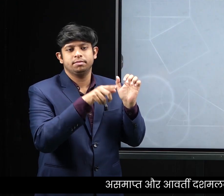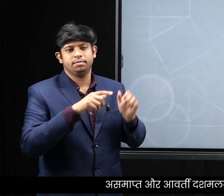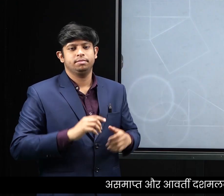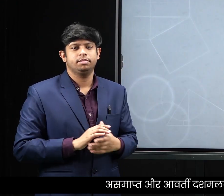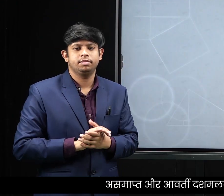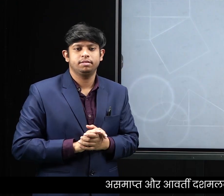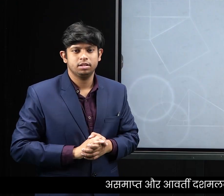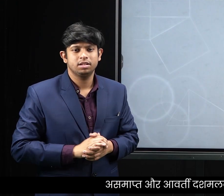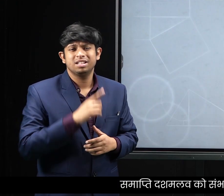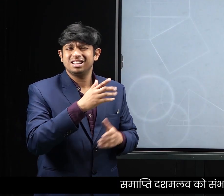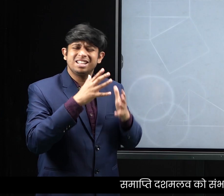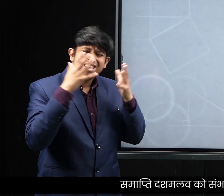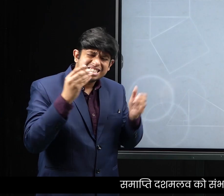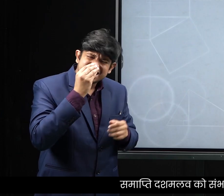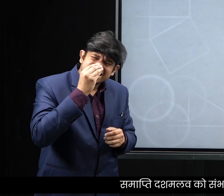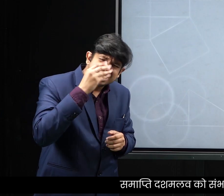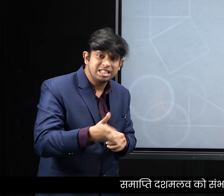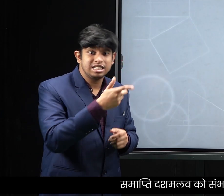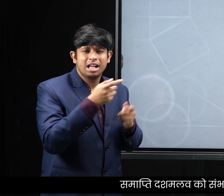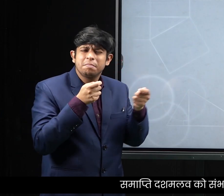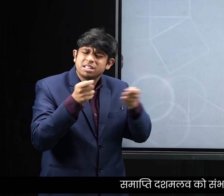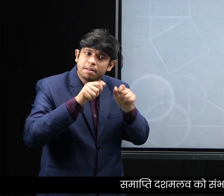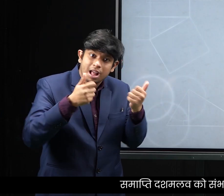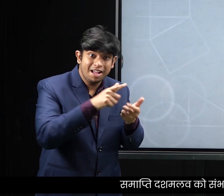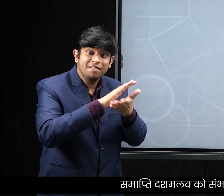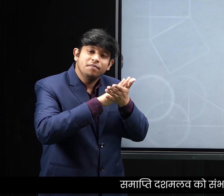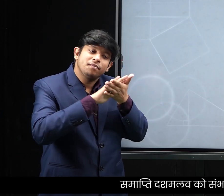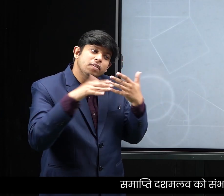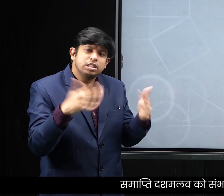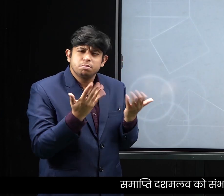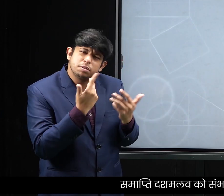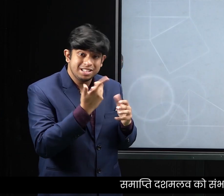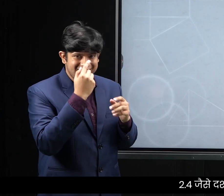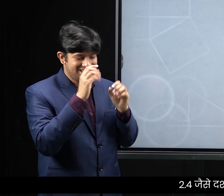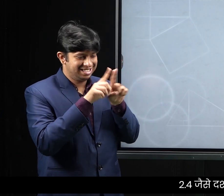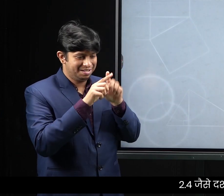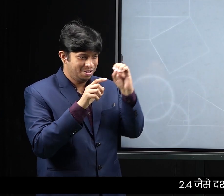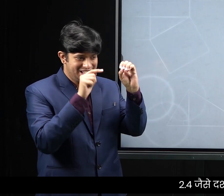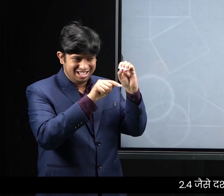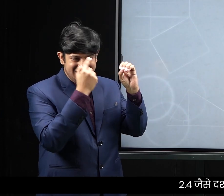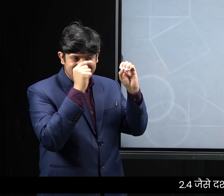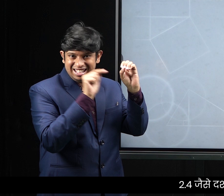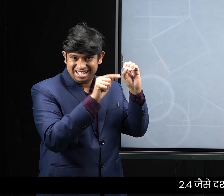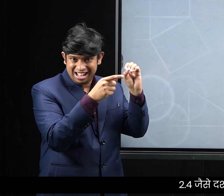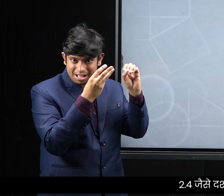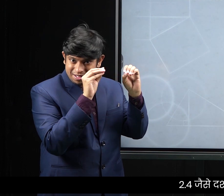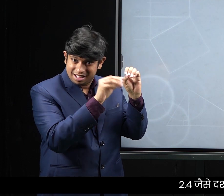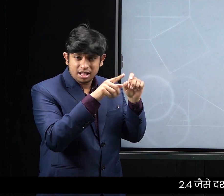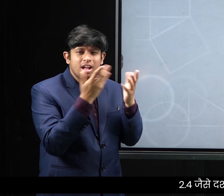समाप्ति दशमलव को संभालना बहुत आसान है जब हम 2.4 जैसे दशमलव में आते हैं